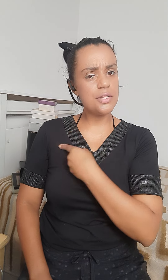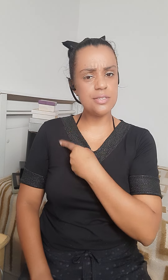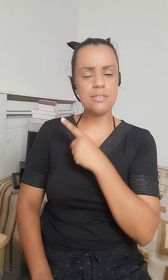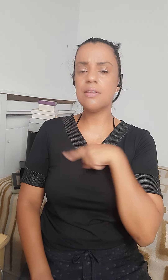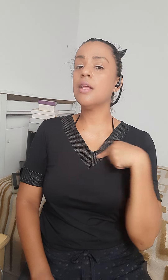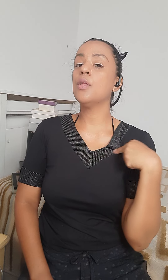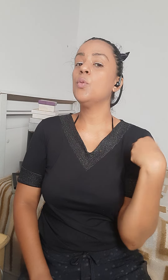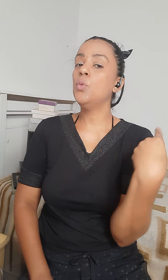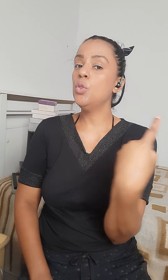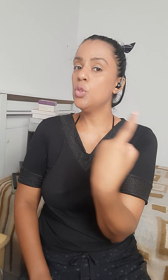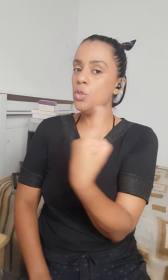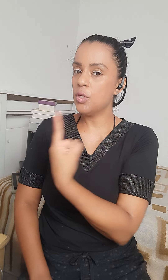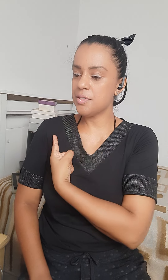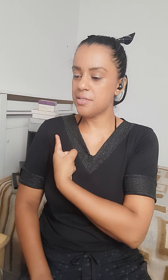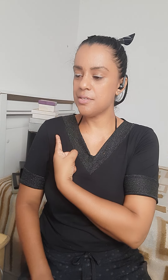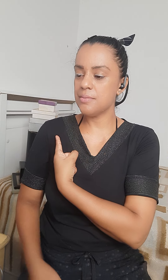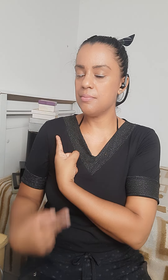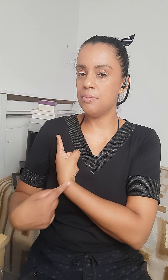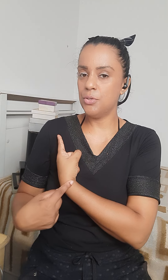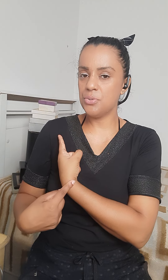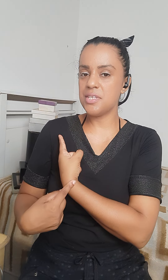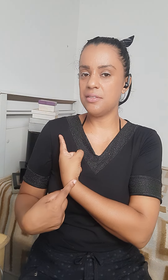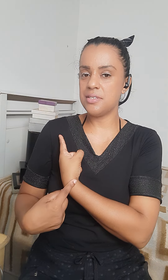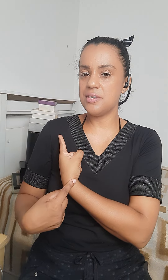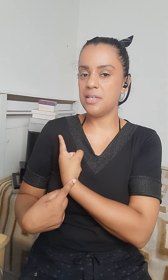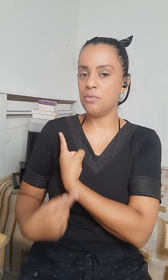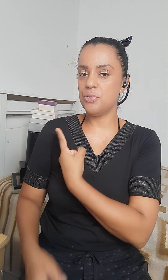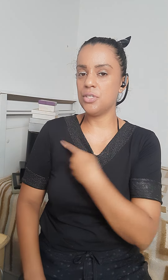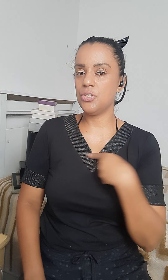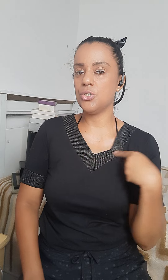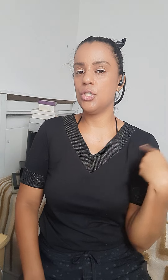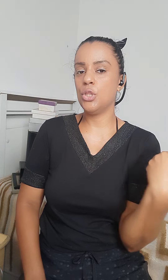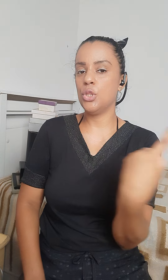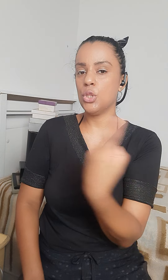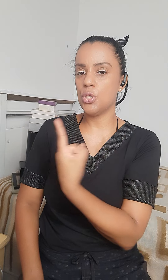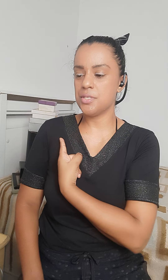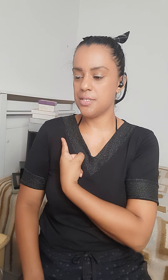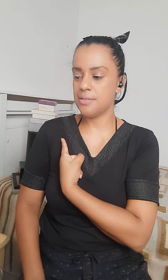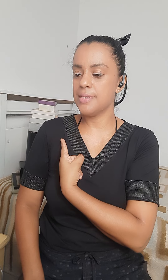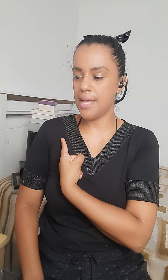Nós, nós. Muito usado esse sinal, viu, gente? Nós, tá?